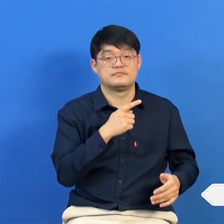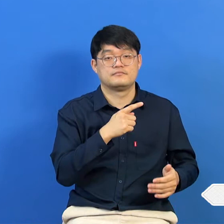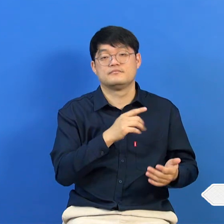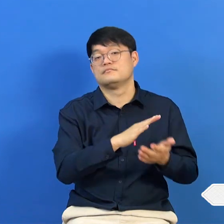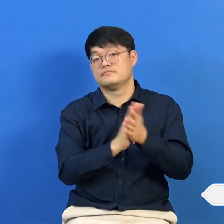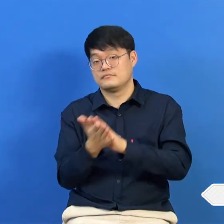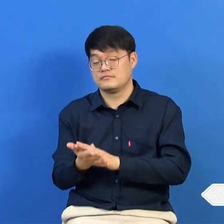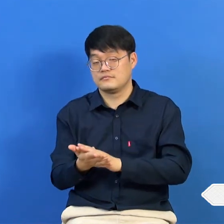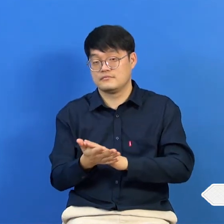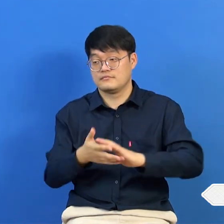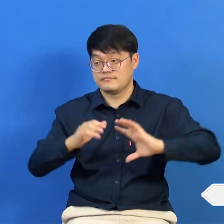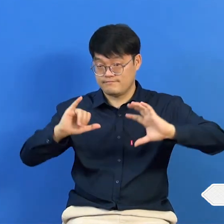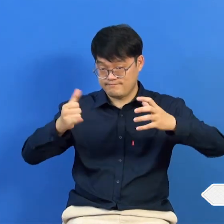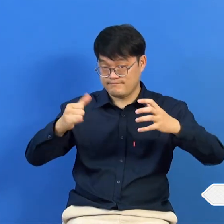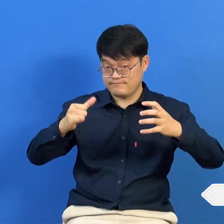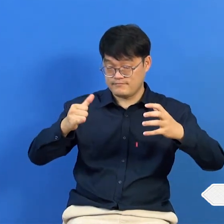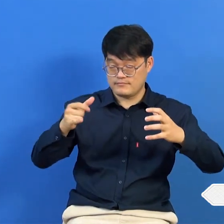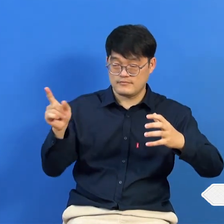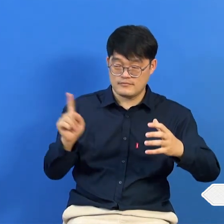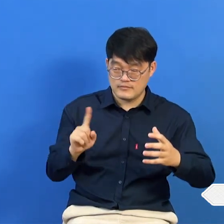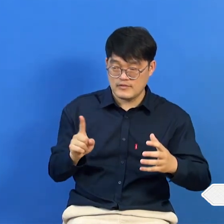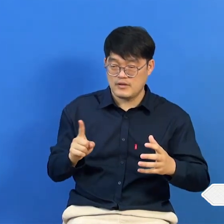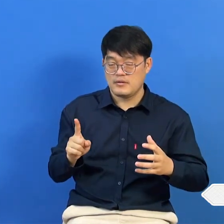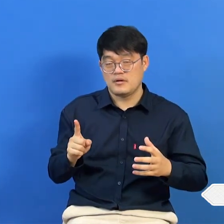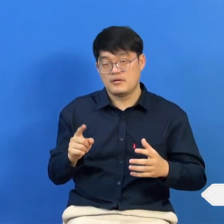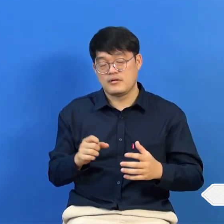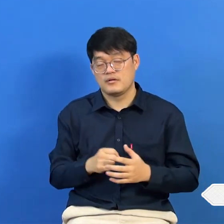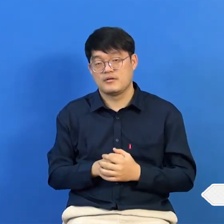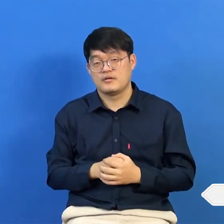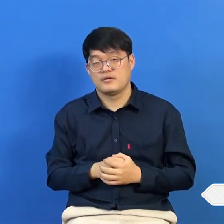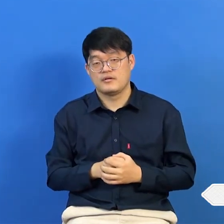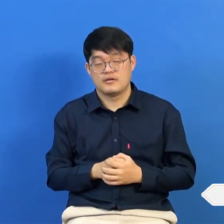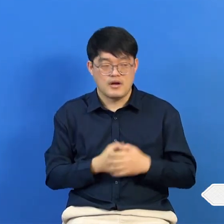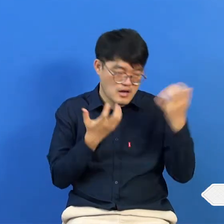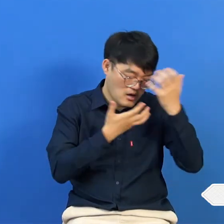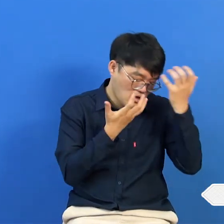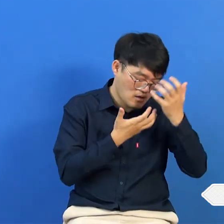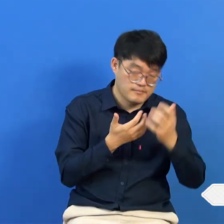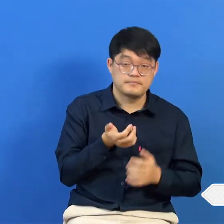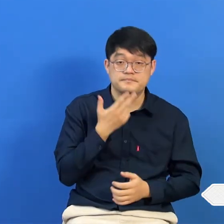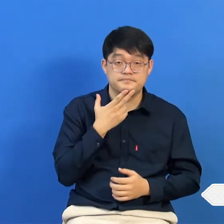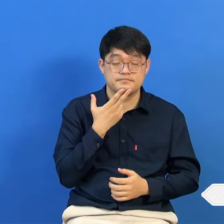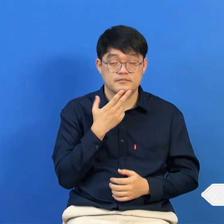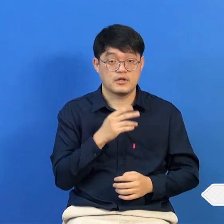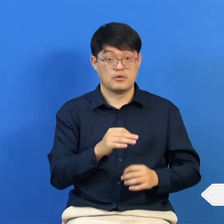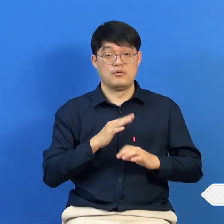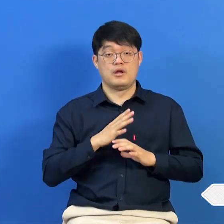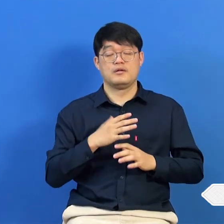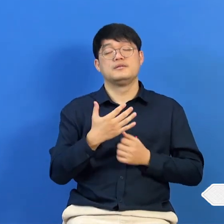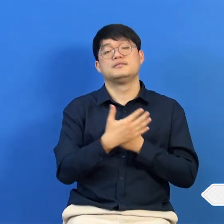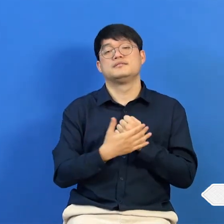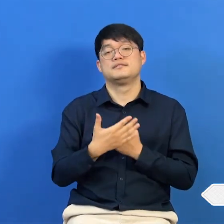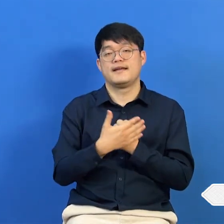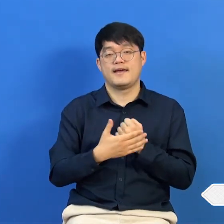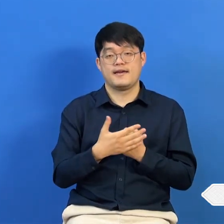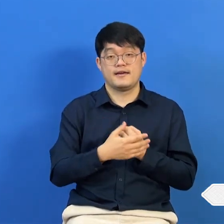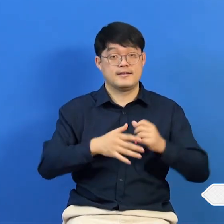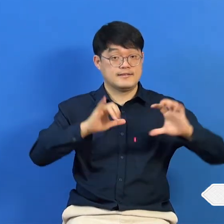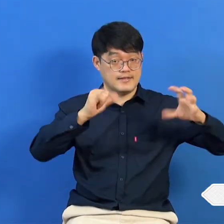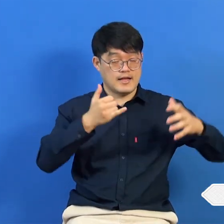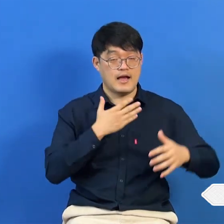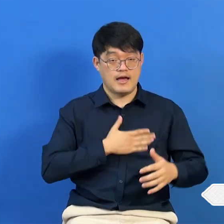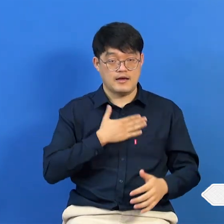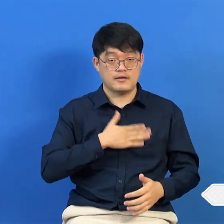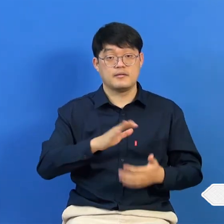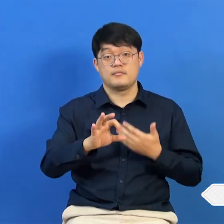것에 목매달고 아둥바둥하지 않습니다. 그 놀라운 은혜의 세계를 알게